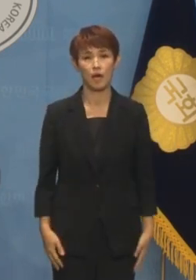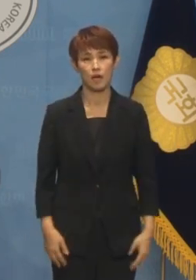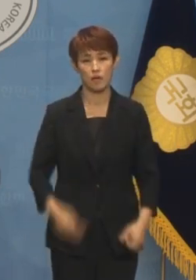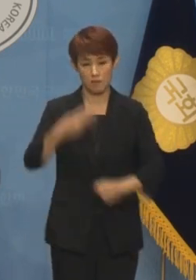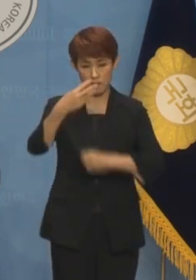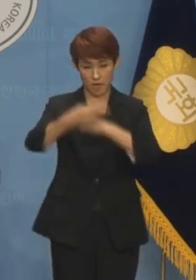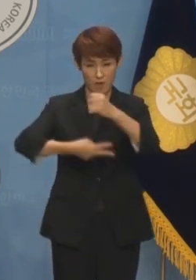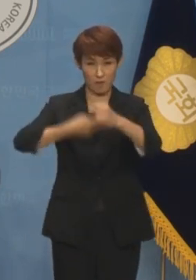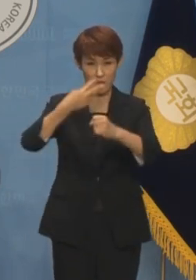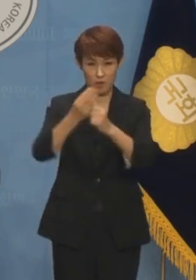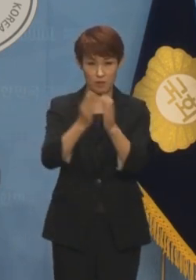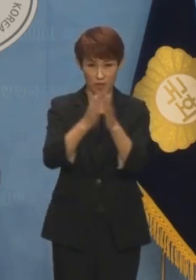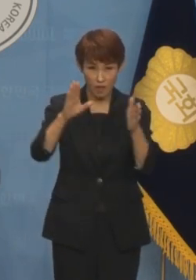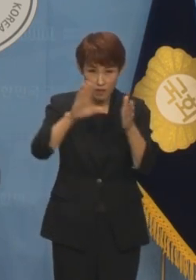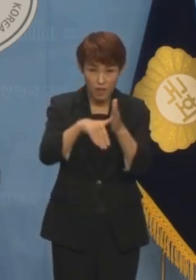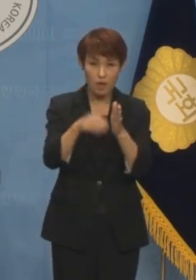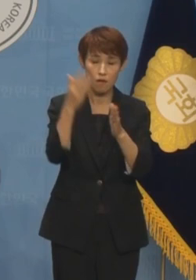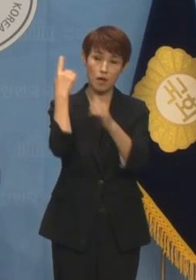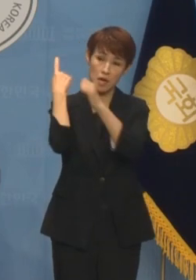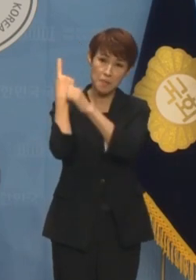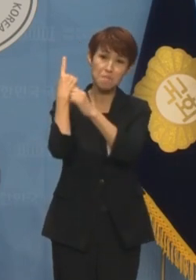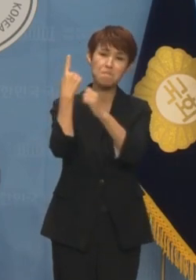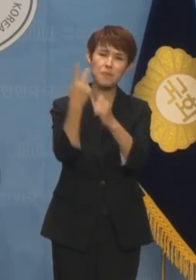3년차 두 번째입니다.